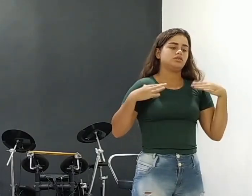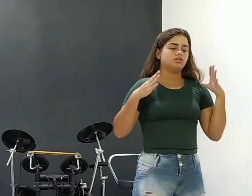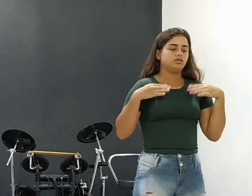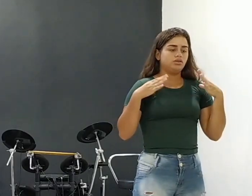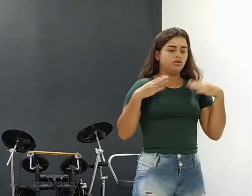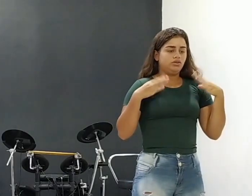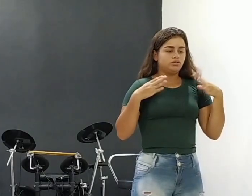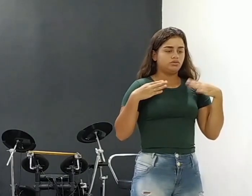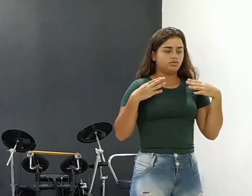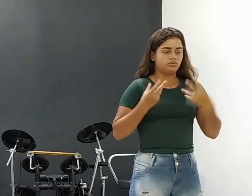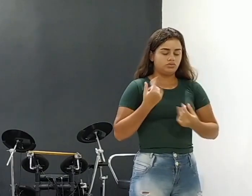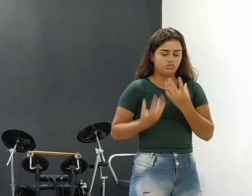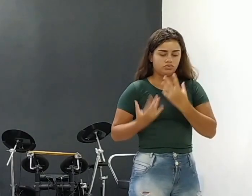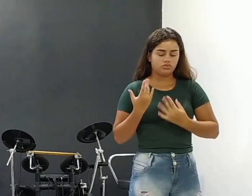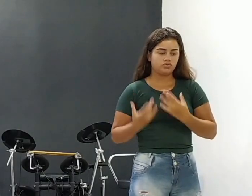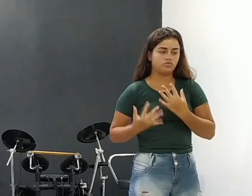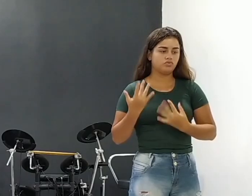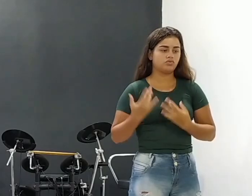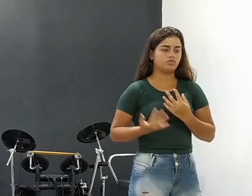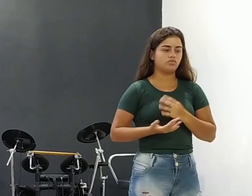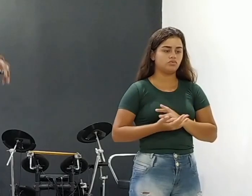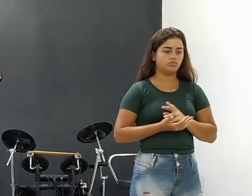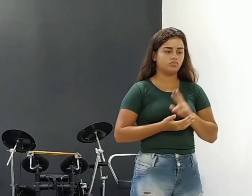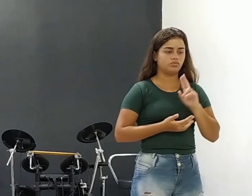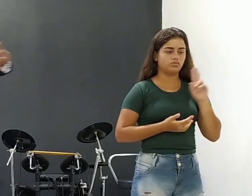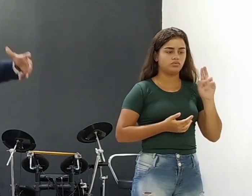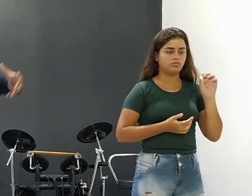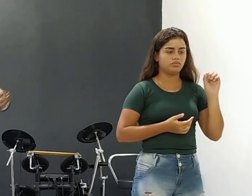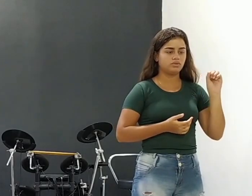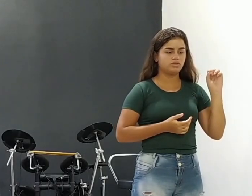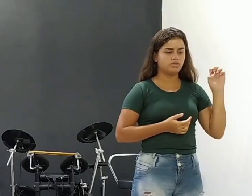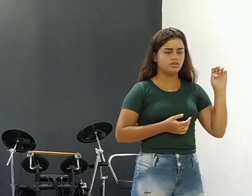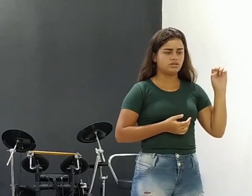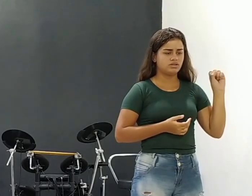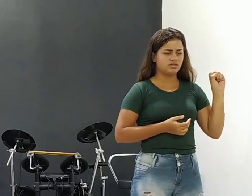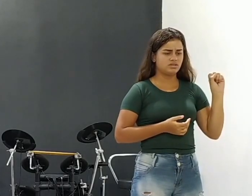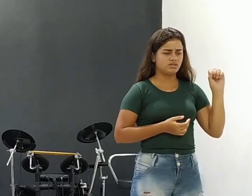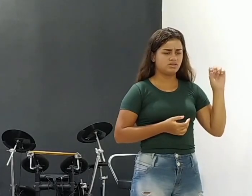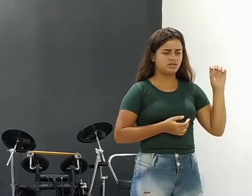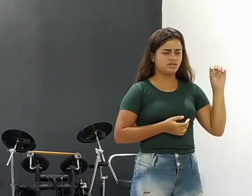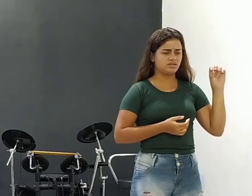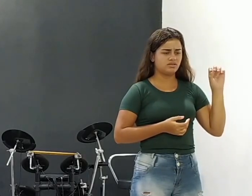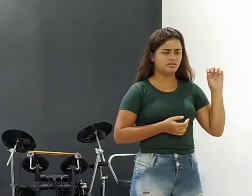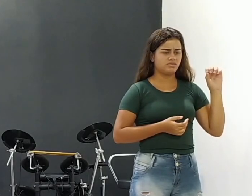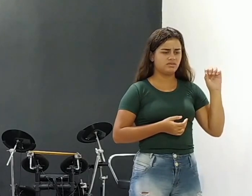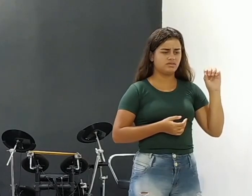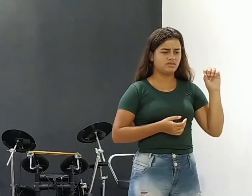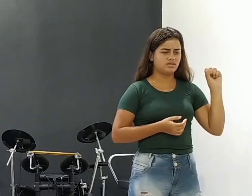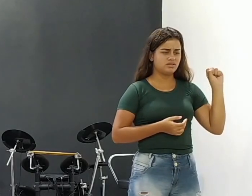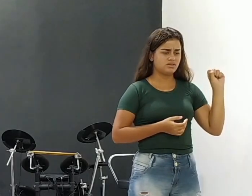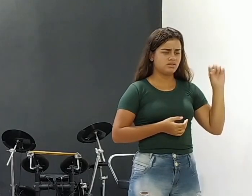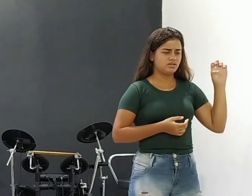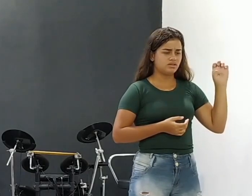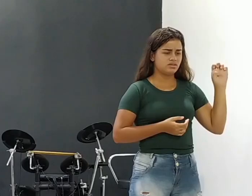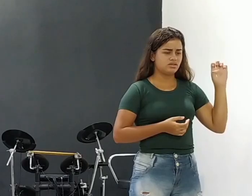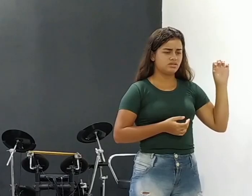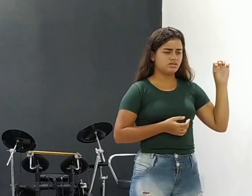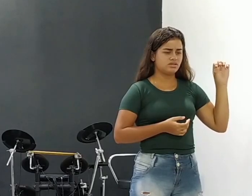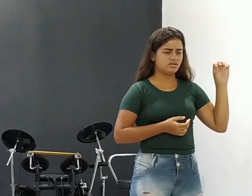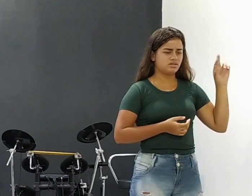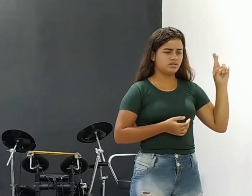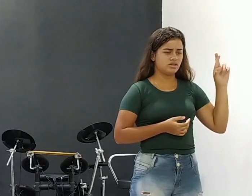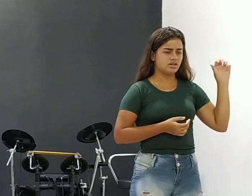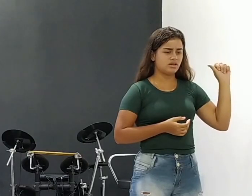de fogo, seres de fogo, eles voavam sobre o trono de Deus. E a Bíblia fala que esses anjos